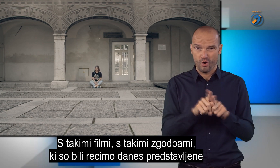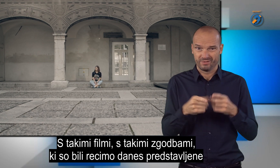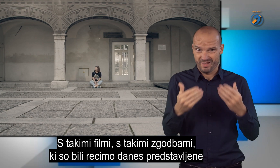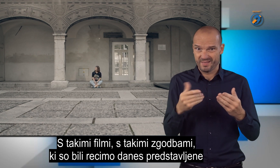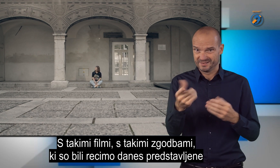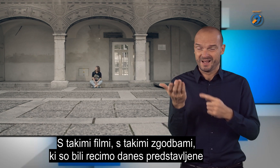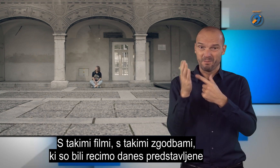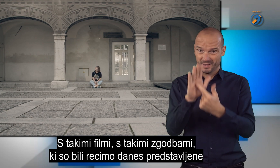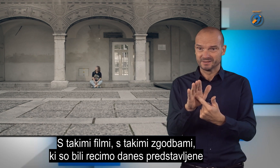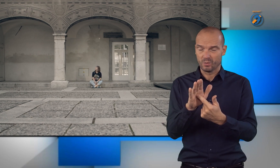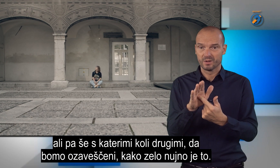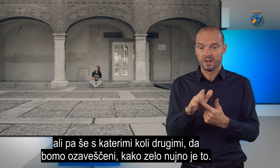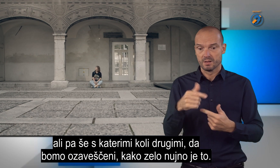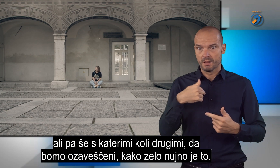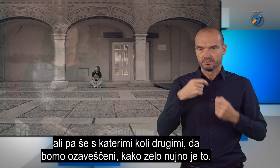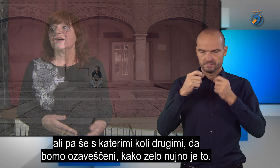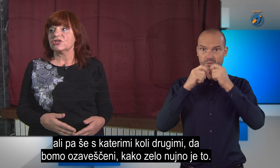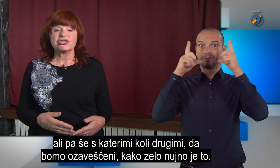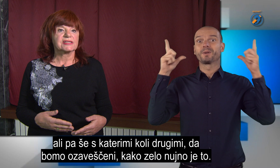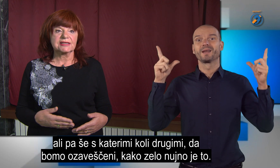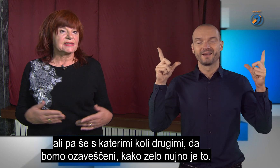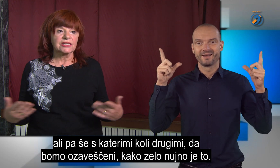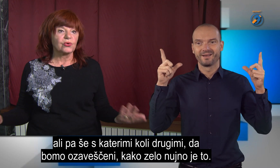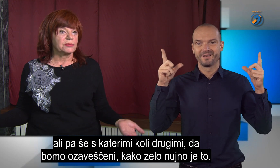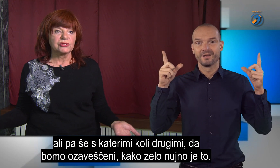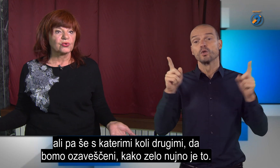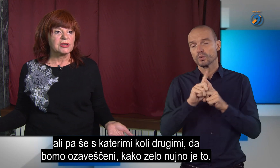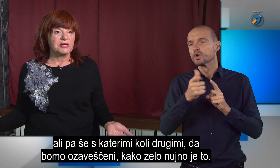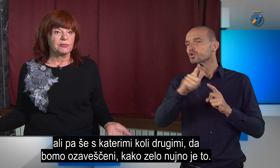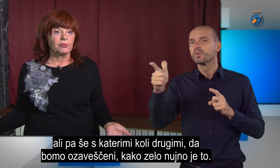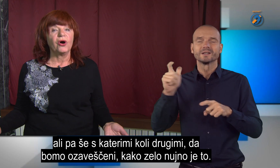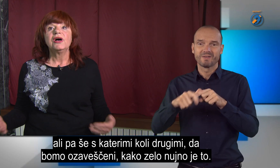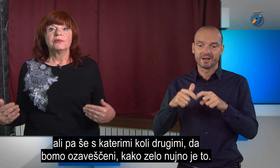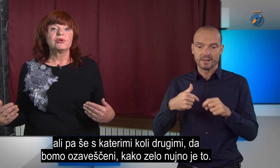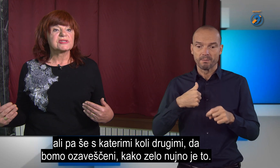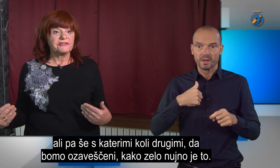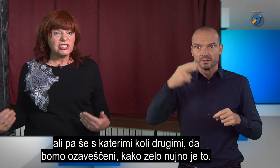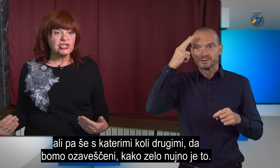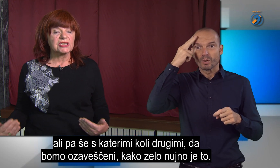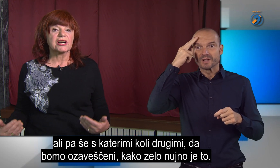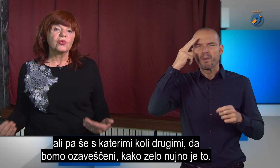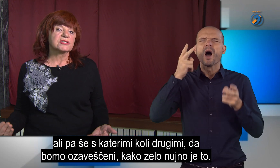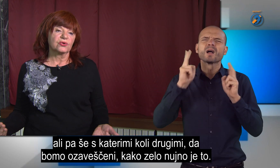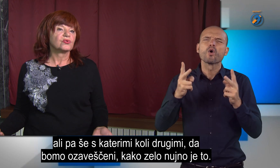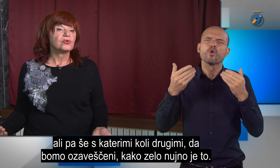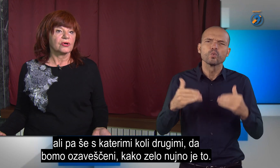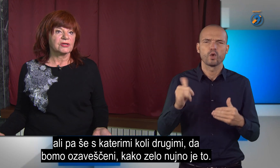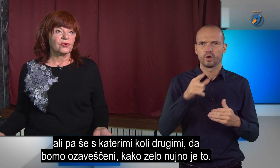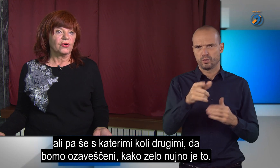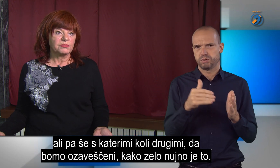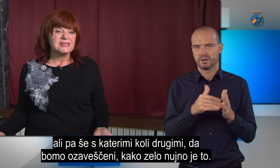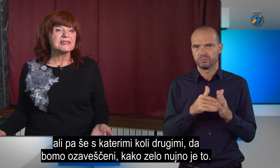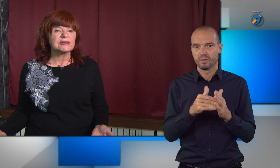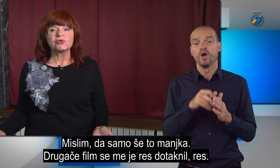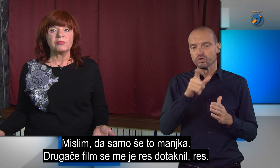so bili danes predstavljene, ali pa še s katerikoli drugimi, da bomo bili ozaveščeni, kako zelo nujno je